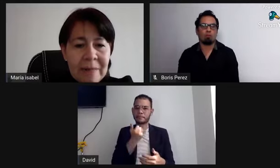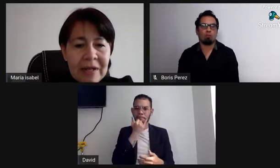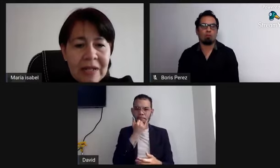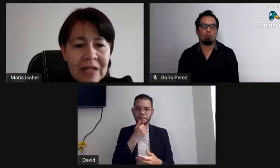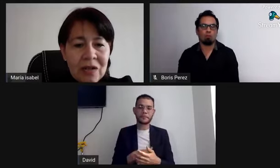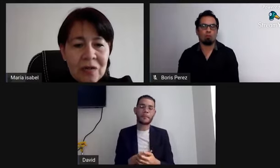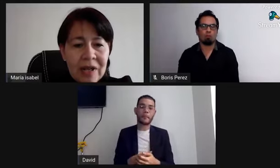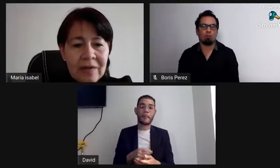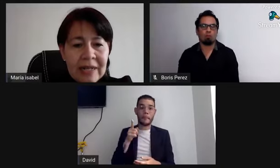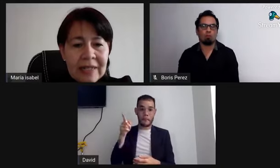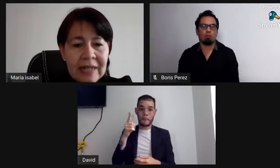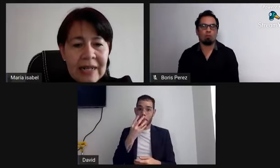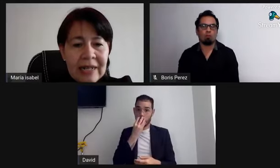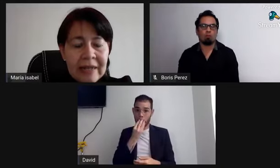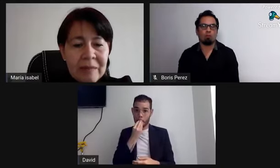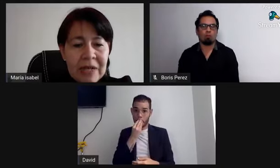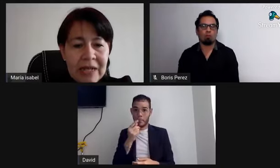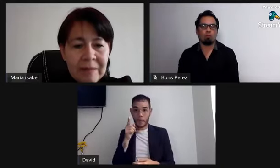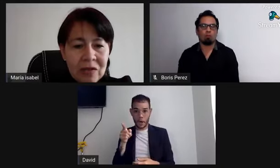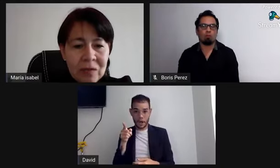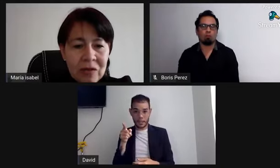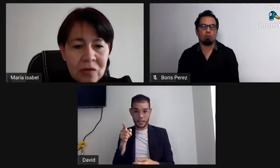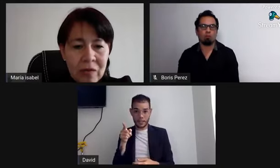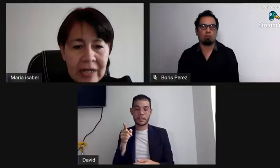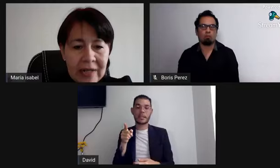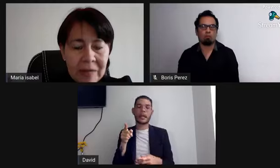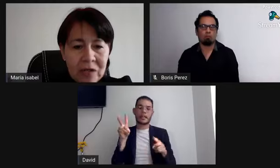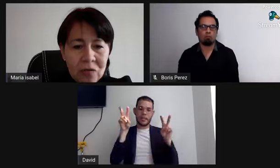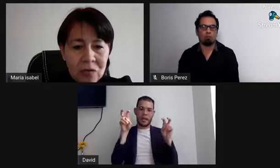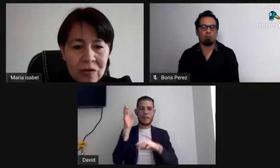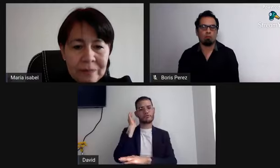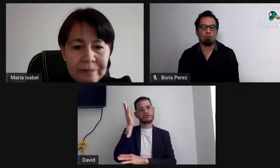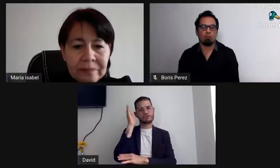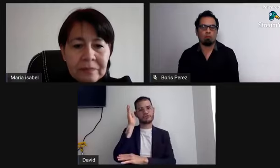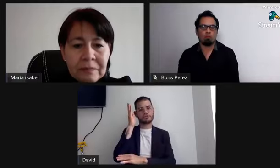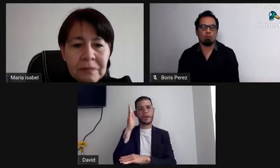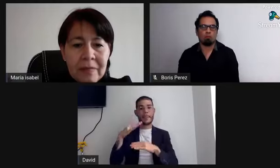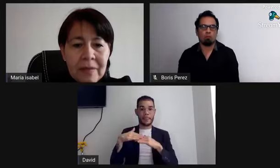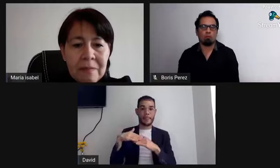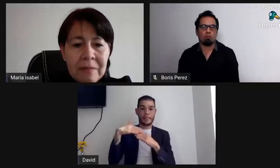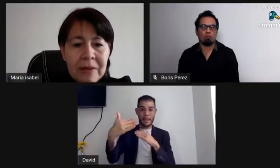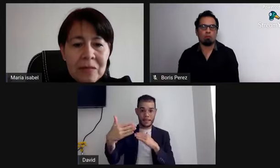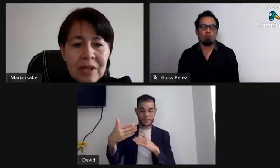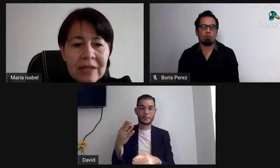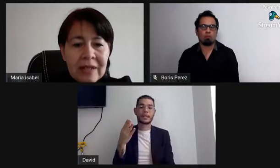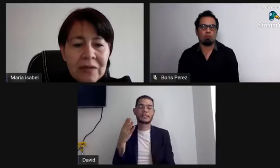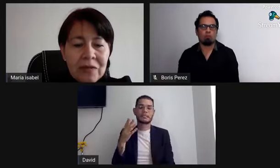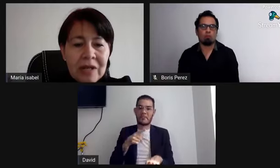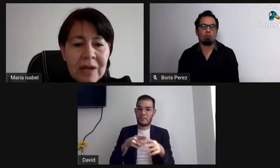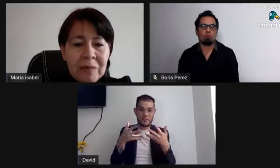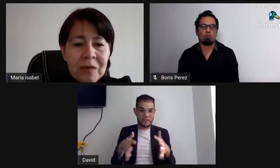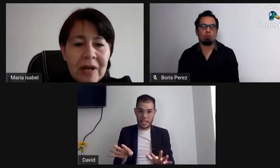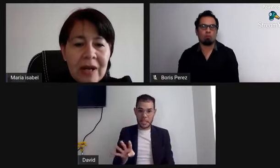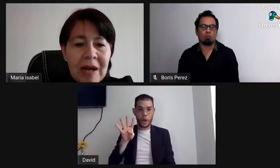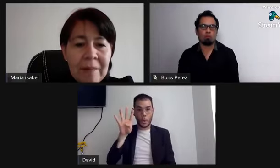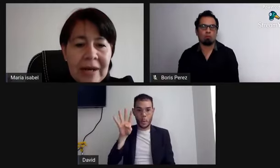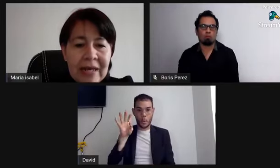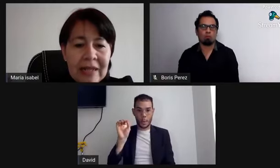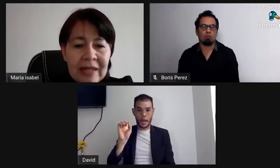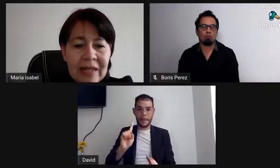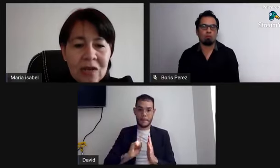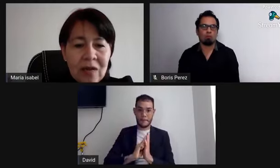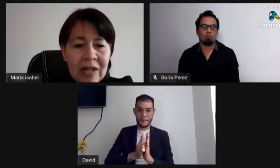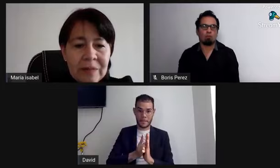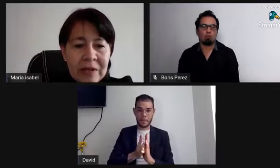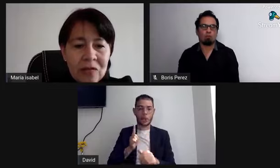el tema y una vez él termine, más o menos 40 minutos, vamos a tener un tiempo